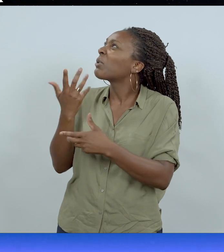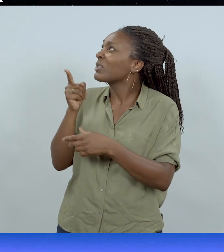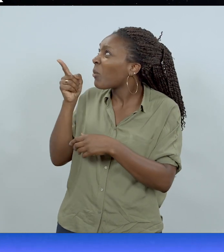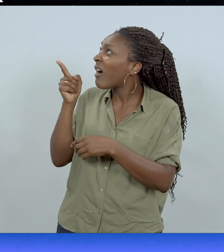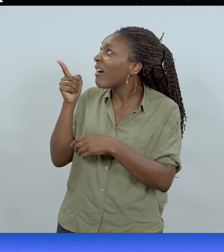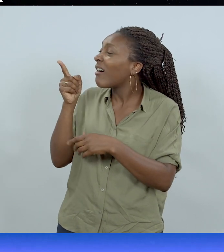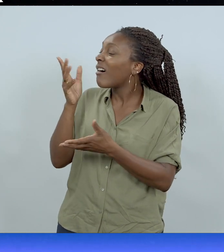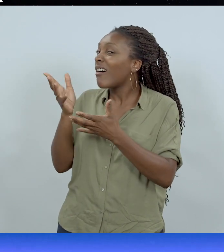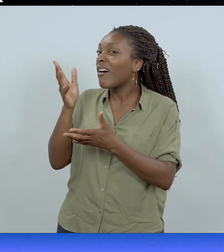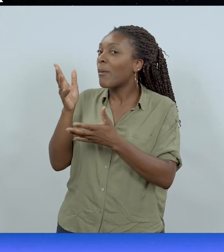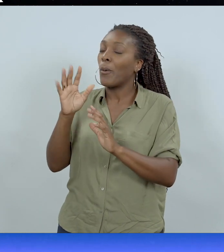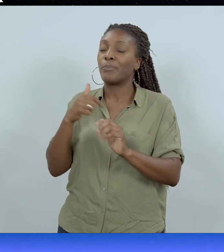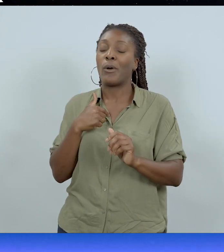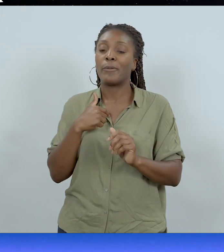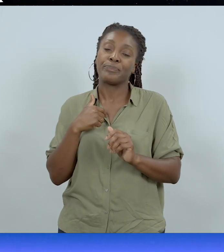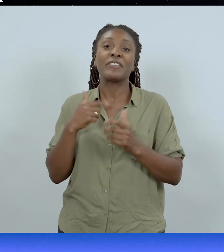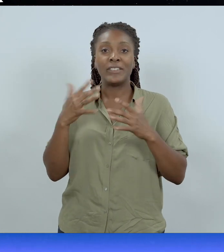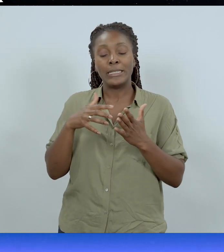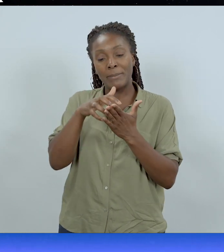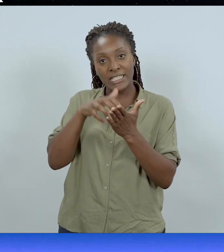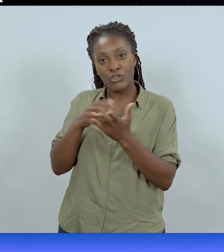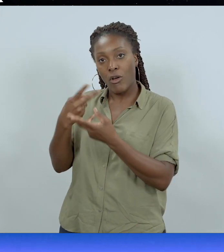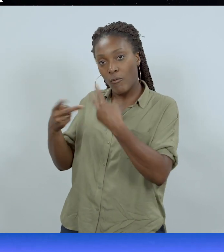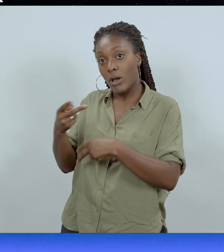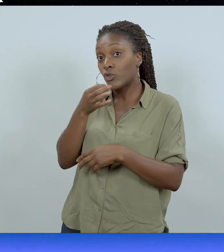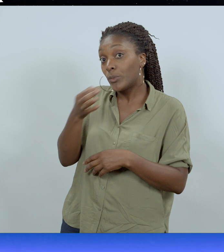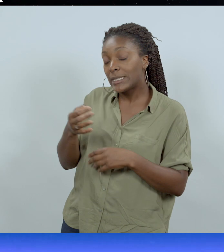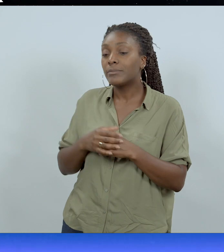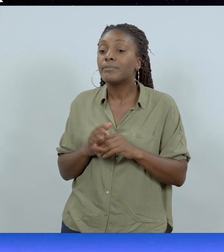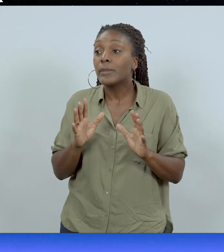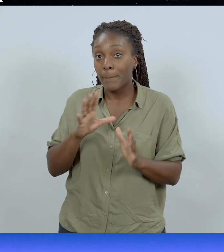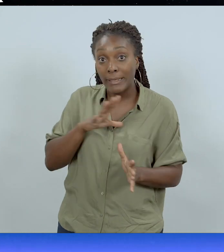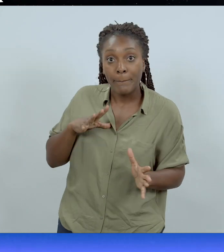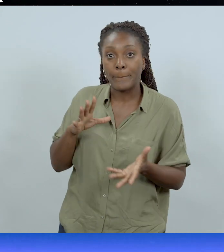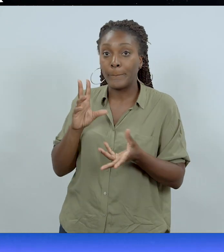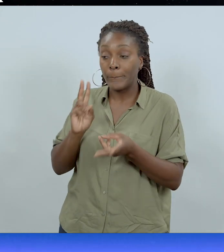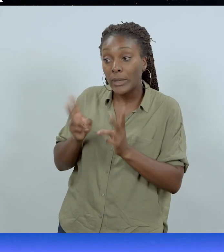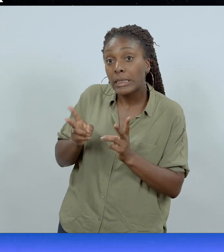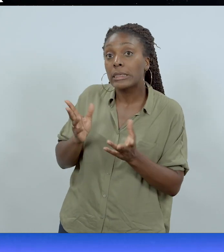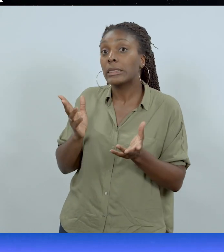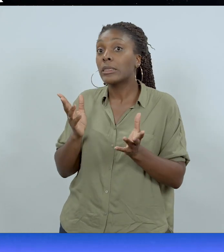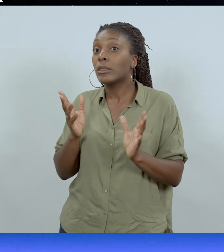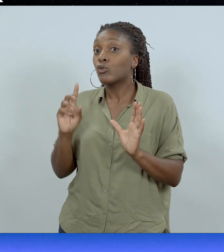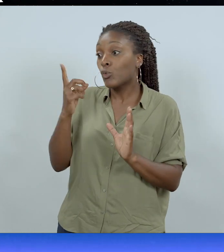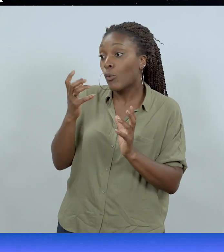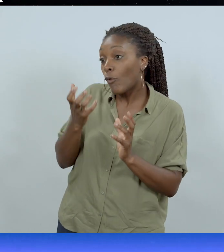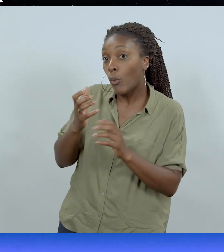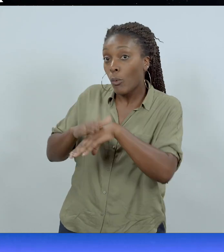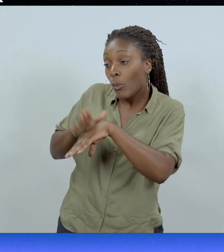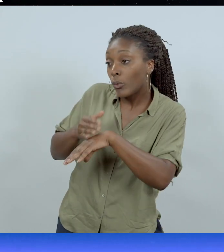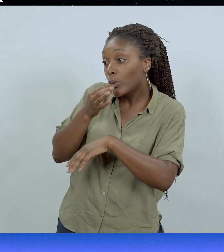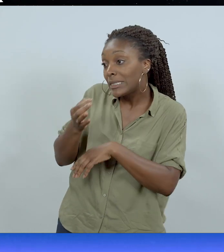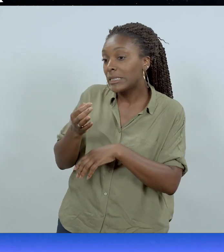c'est toi qui lui donnes ce rêve? Et je lui soumets quelque chose et je lui dis peut-être que ce que Dieu est peut-être en train de te dire, c'est